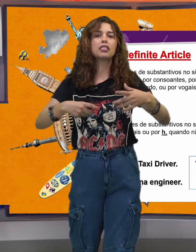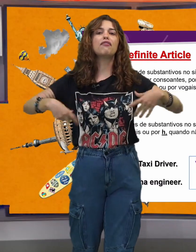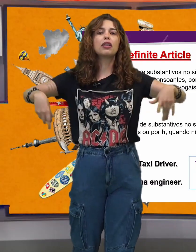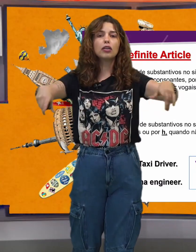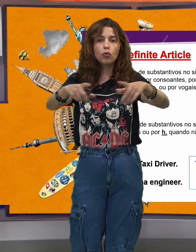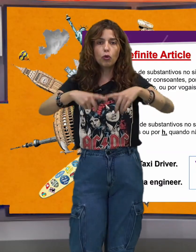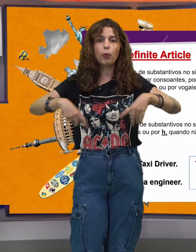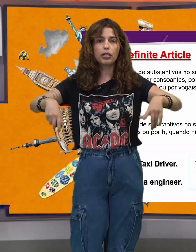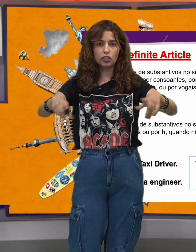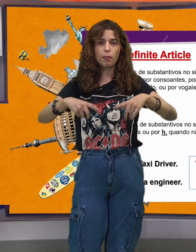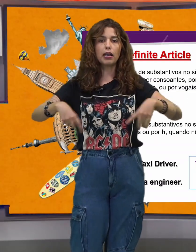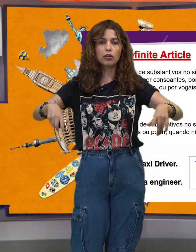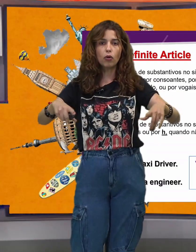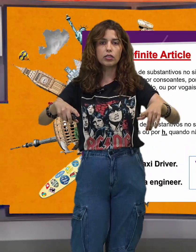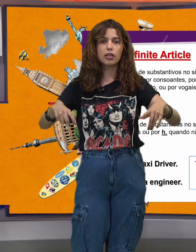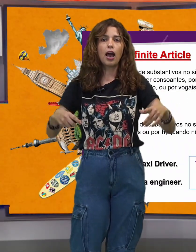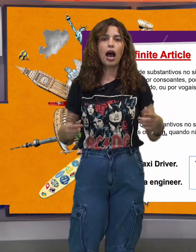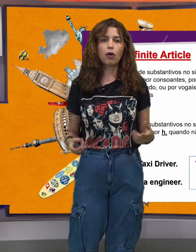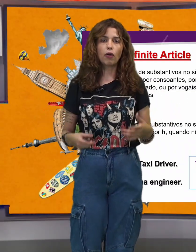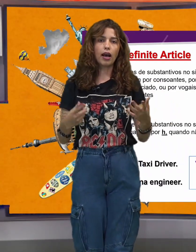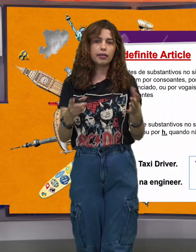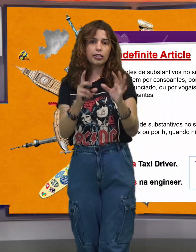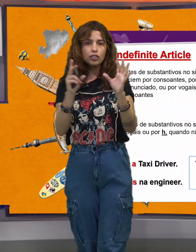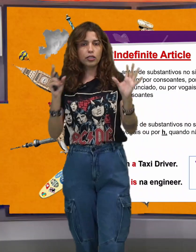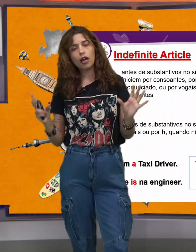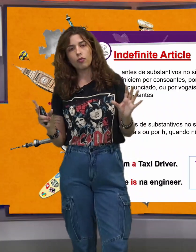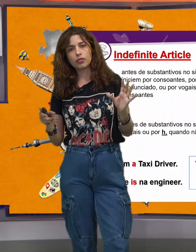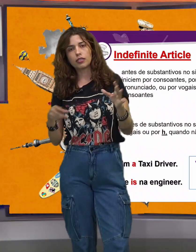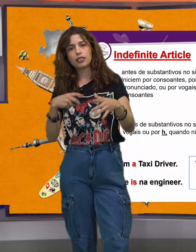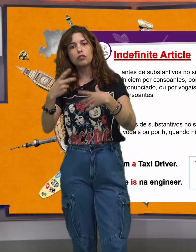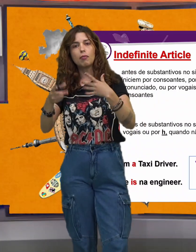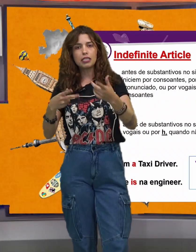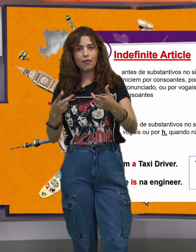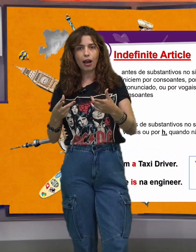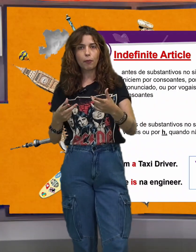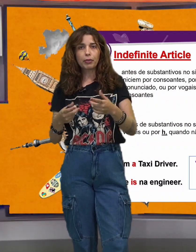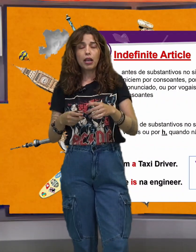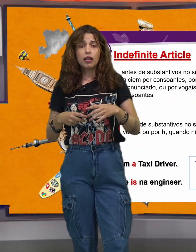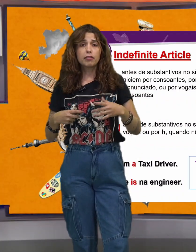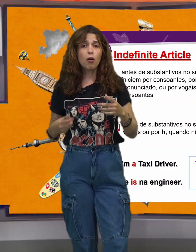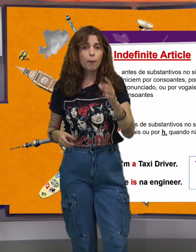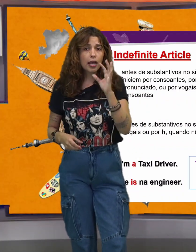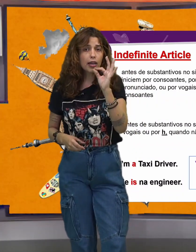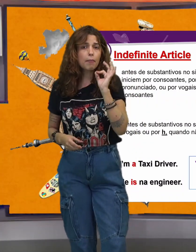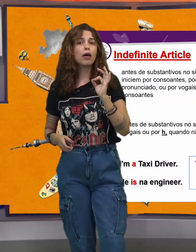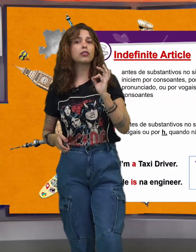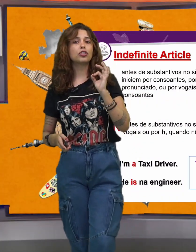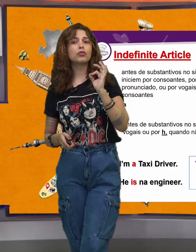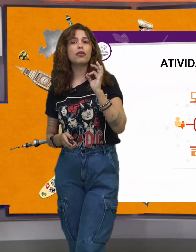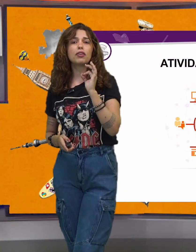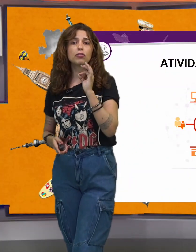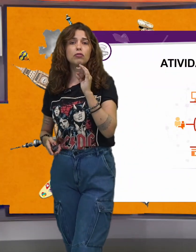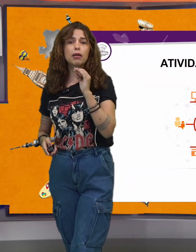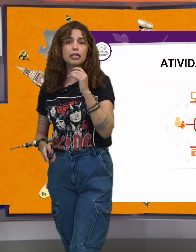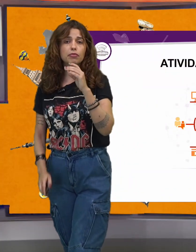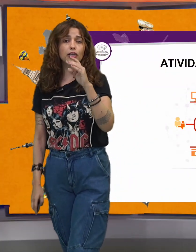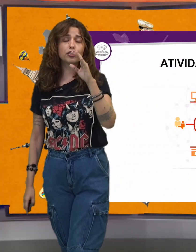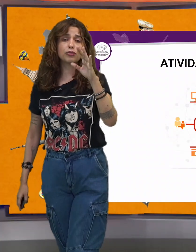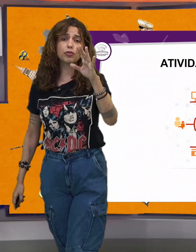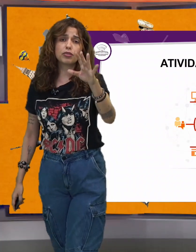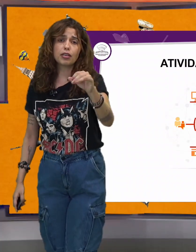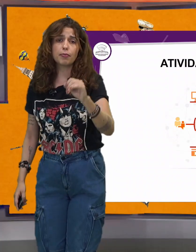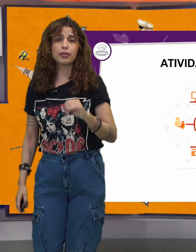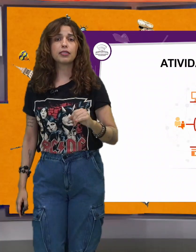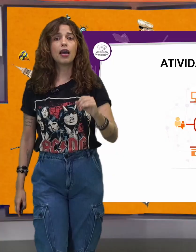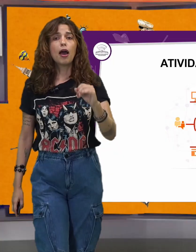teacher especificando o grupo ali de trabalhadores. Agora, a teacher não, você está sendo mais vago. Então, para relembrar os artigos definidos mesmo, tá,